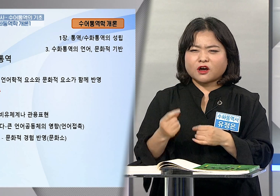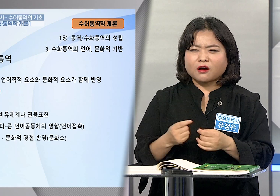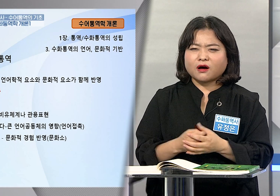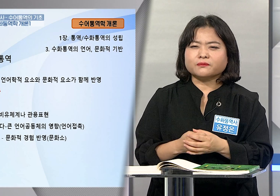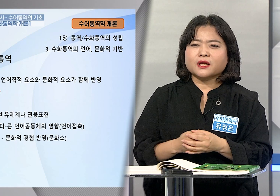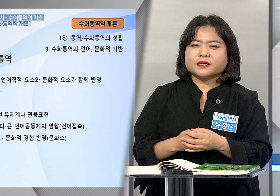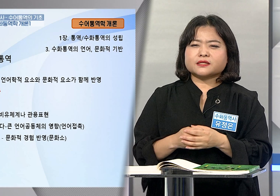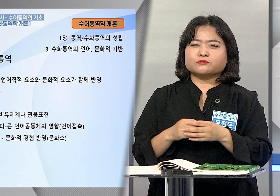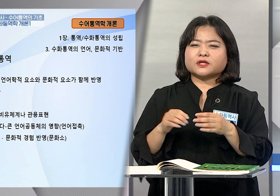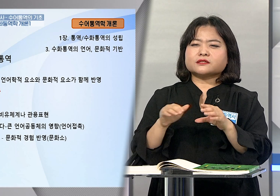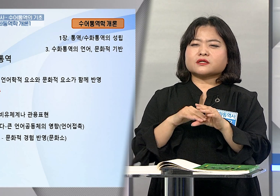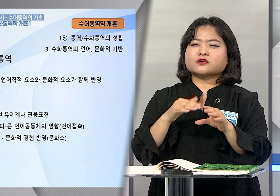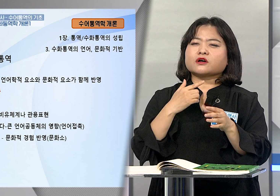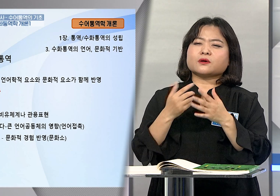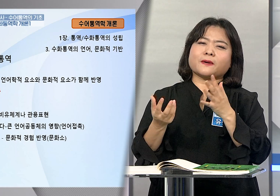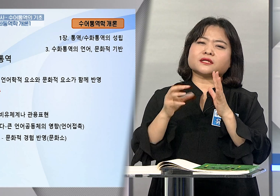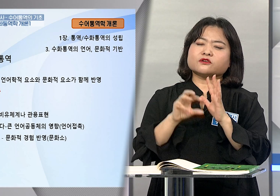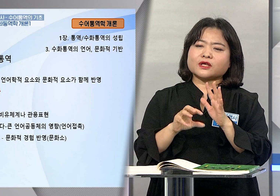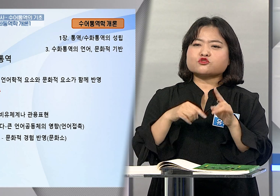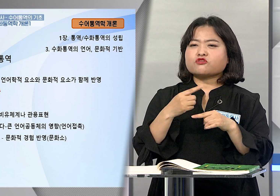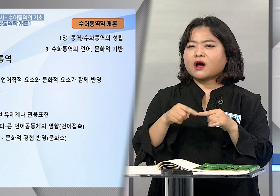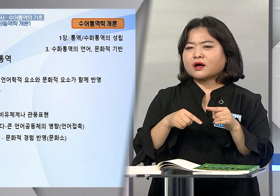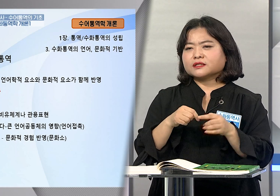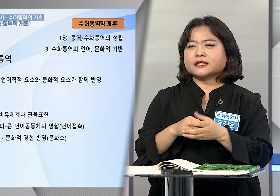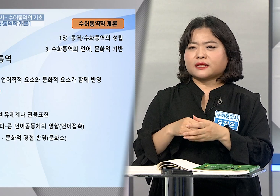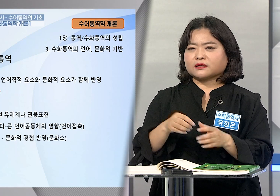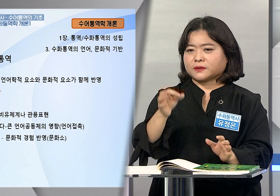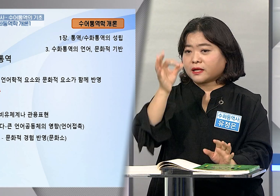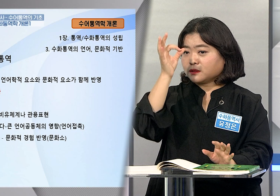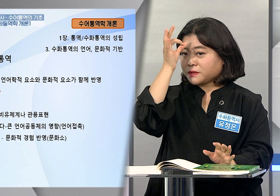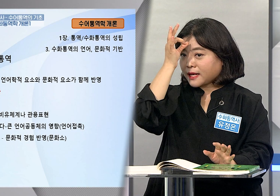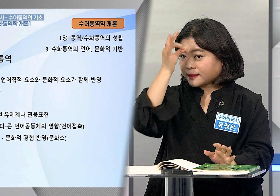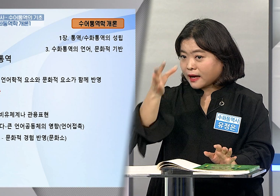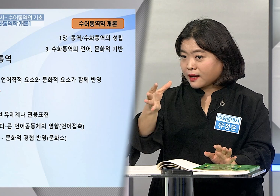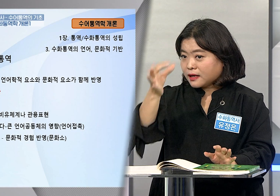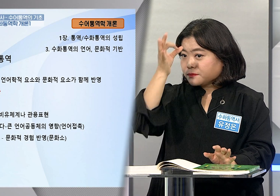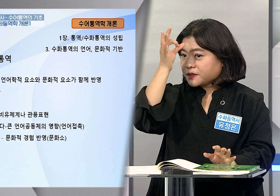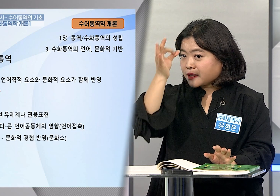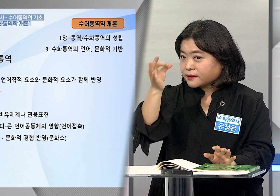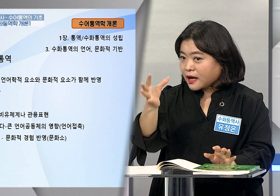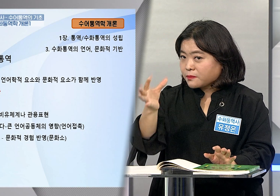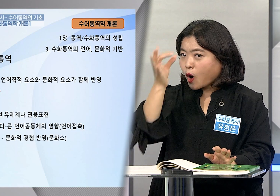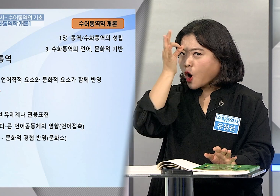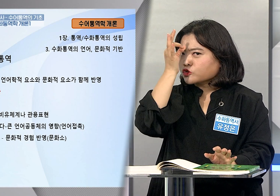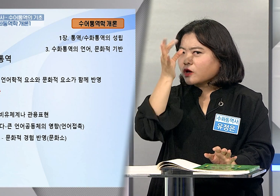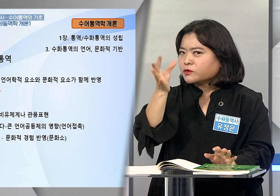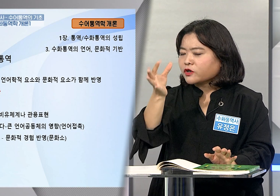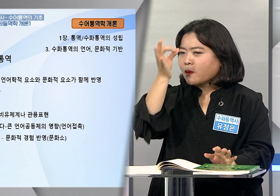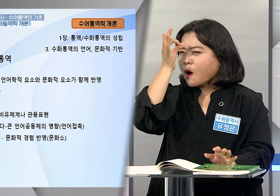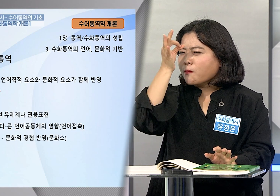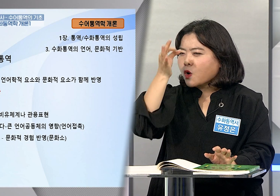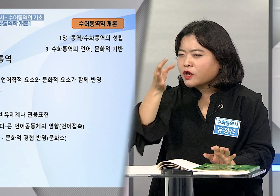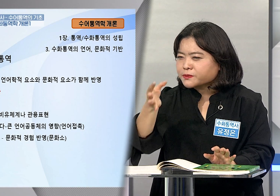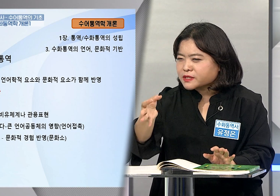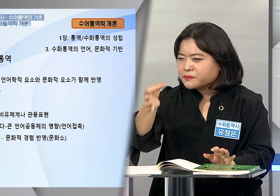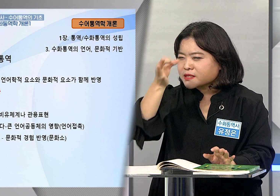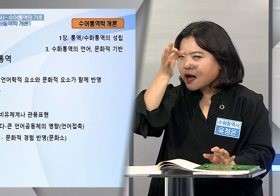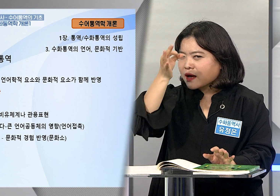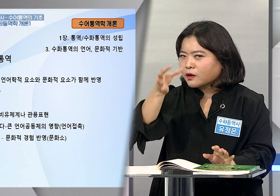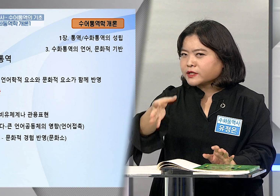표현하는 것처럼 이제 문화적인 경험이 반영된 수어들이 있다는 겁니다. 예를 들면 미안하다. 미안하다 하면 얼굴이 없는 거예요.